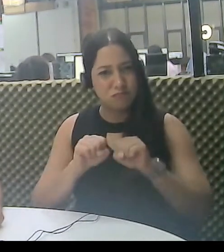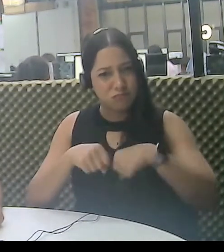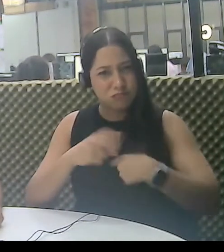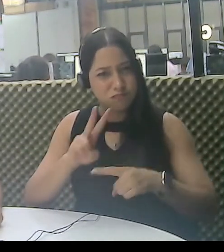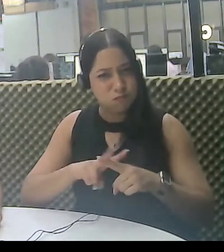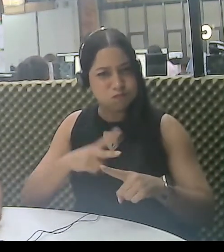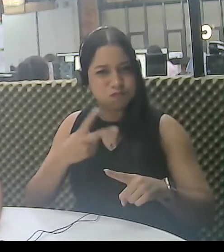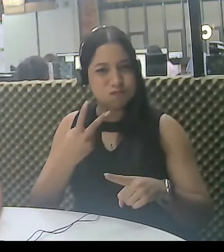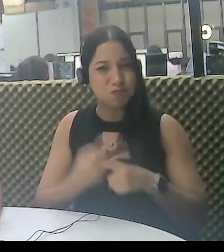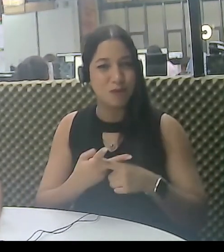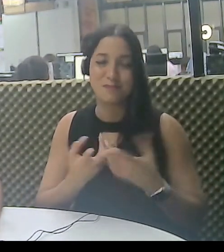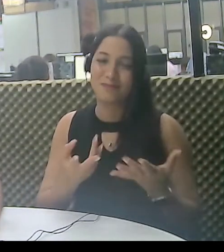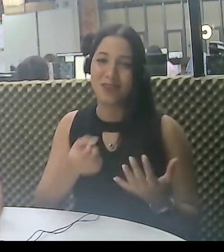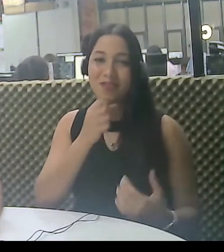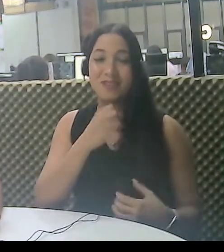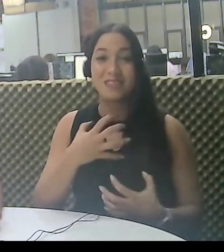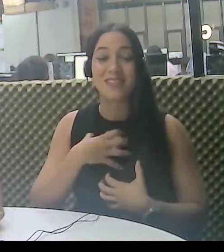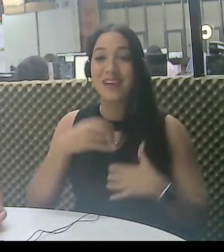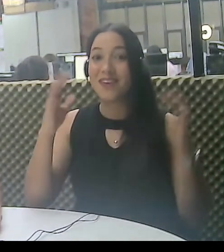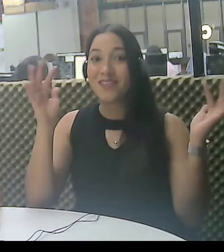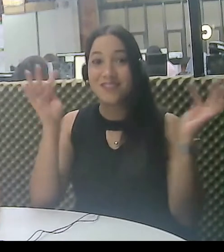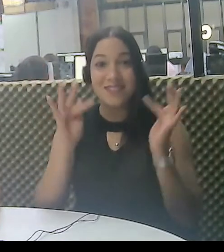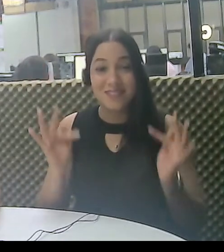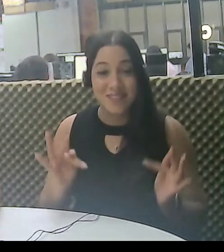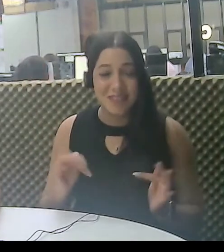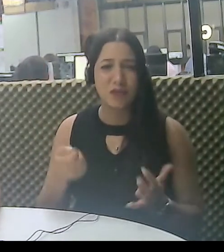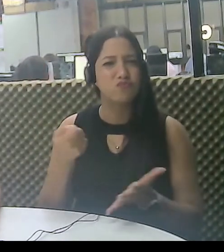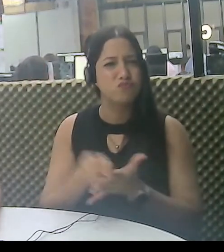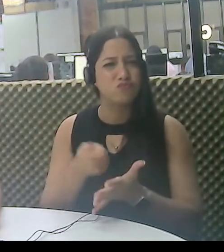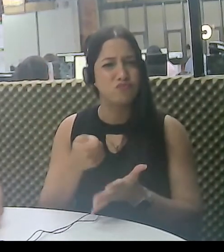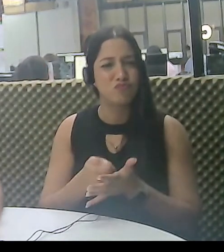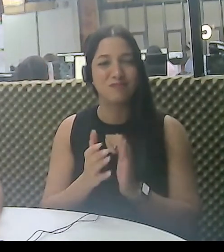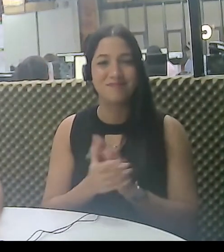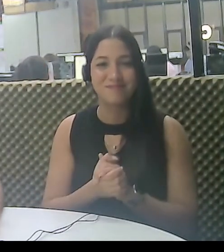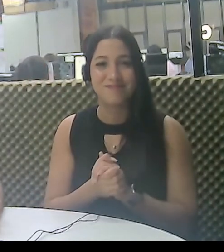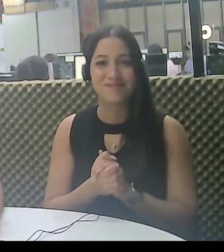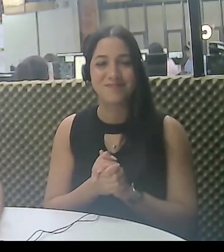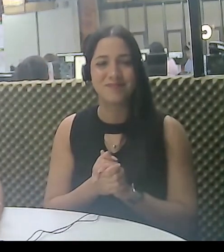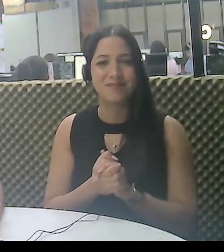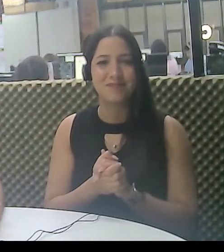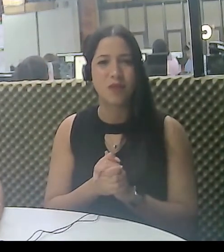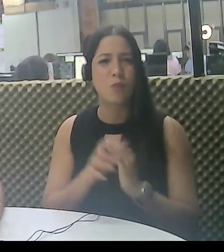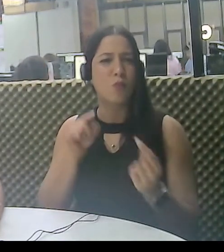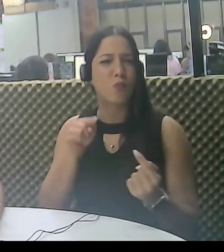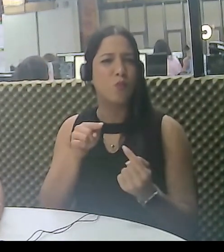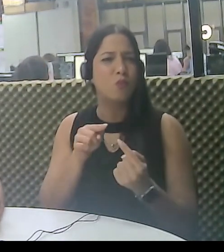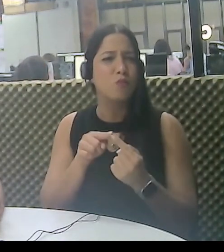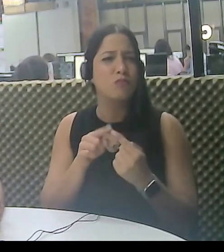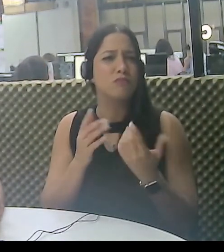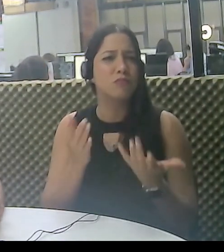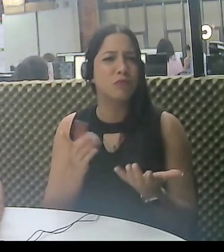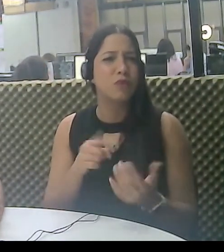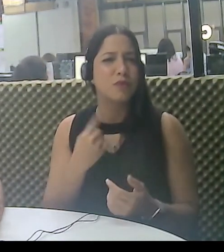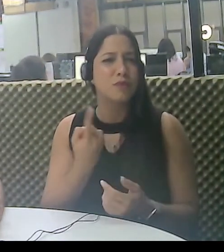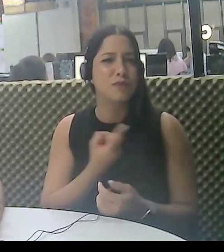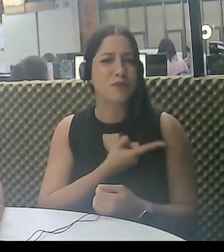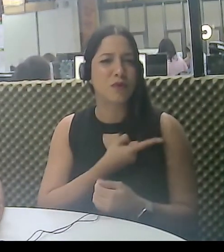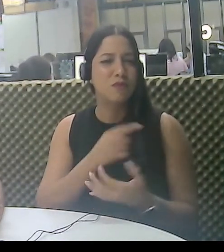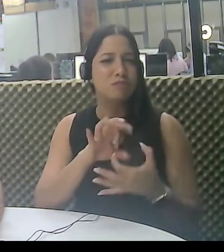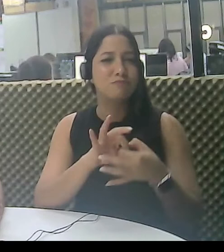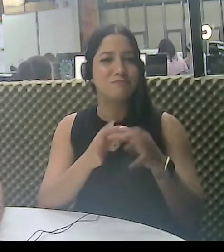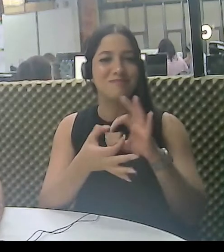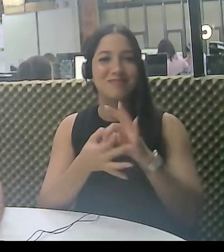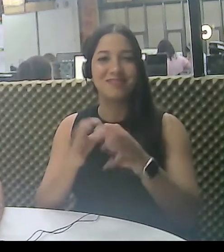total. Né, os idosos muito animados, eles estavam cobrando muito. Qual que é o objetivo da nossa